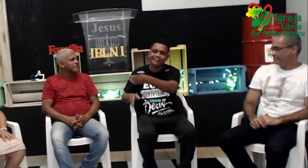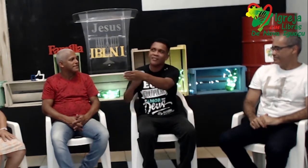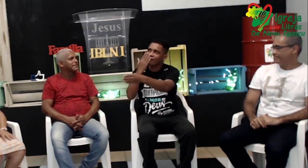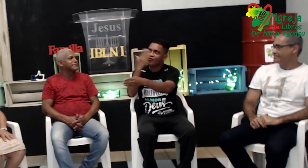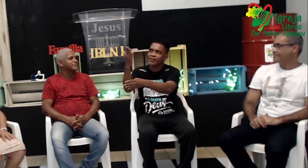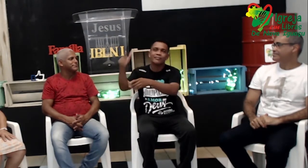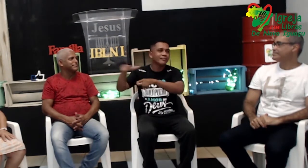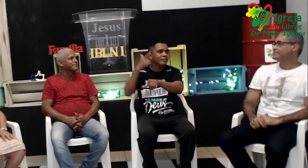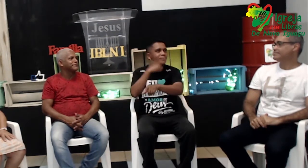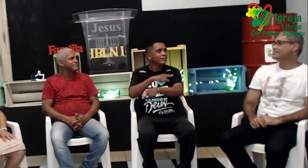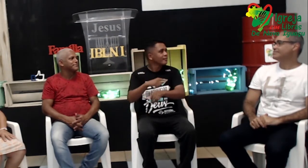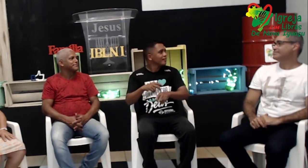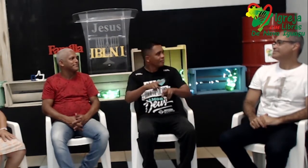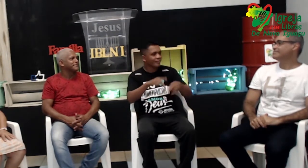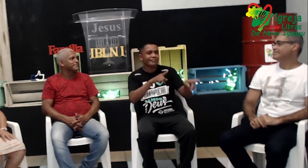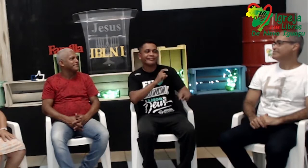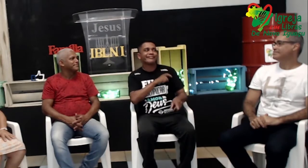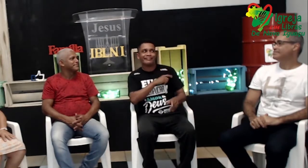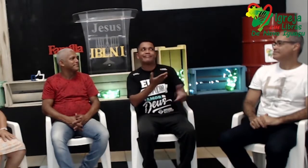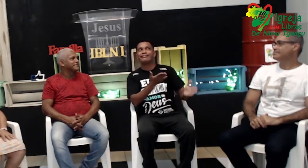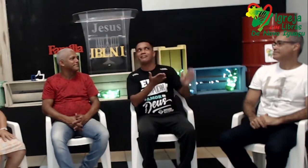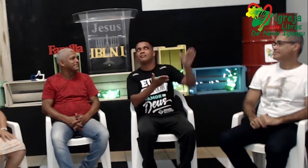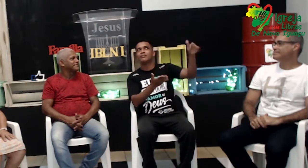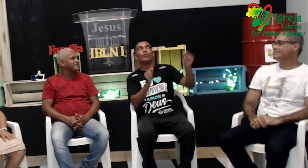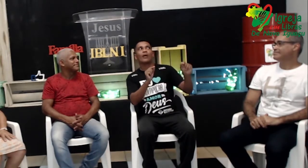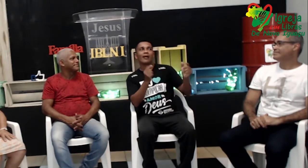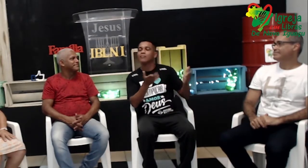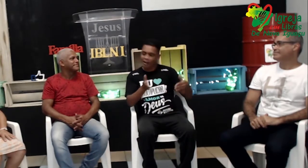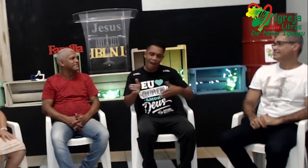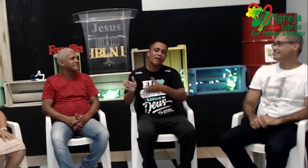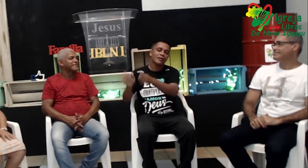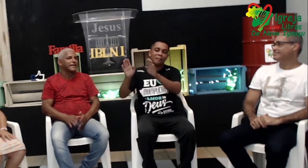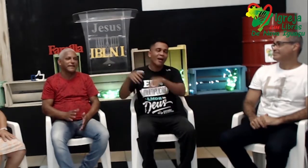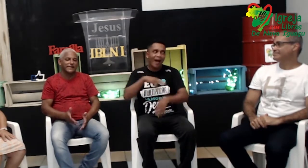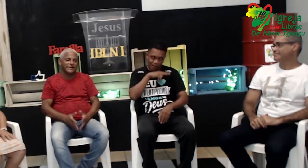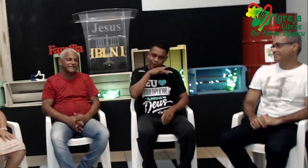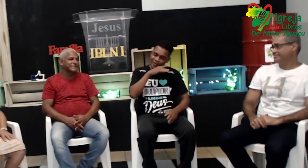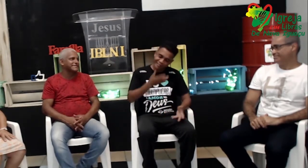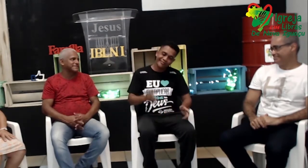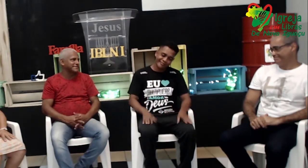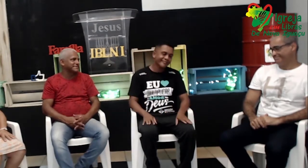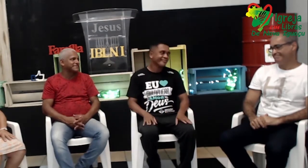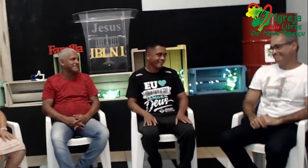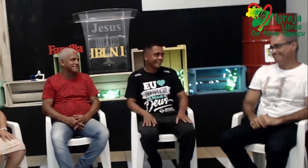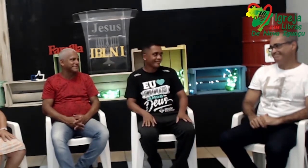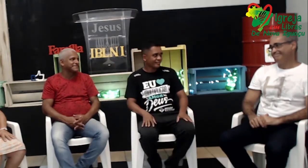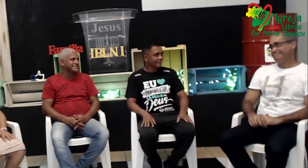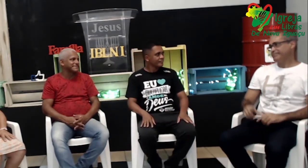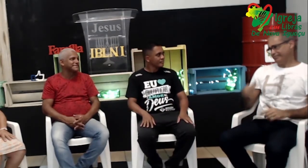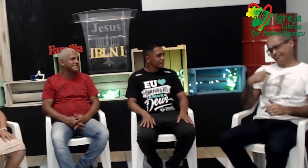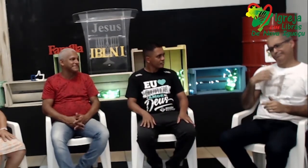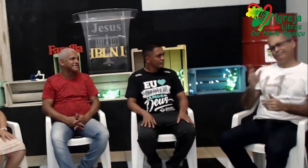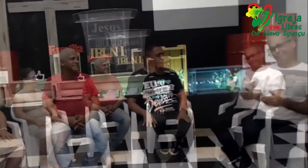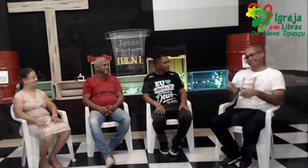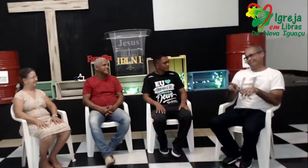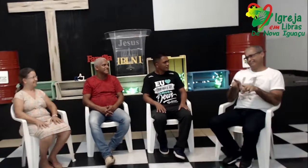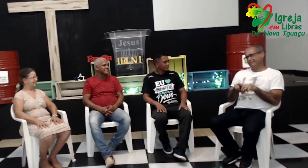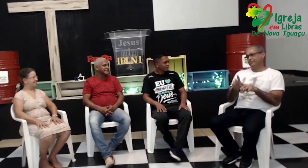sabiam e me indicaram onde era o caminho, e aí eu consegui chegar bem, mas teve gente que não soube, foi um